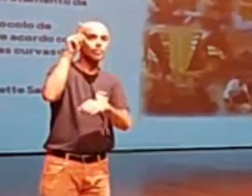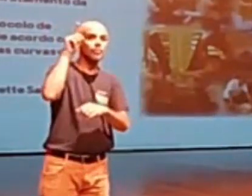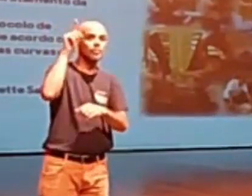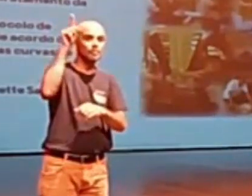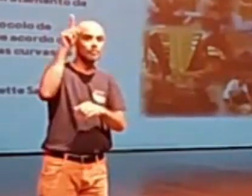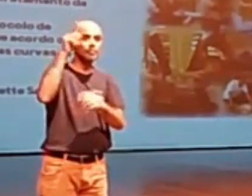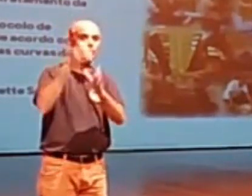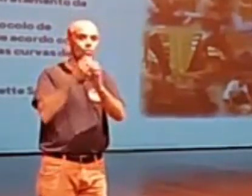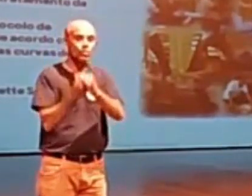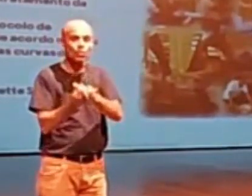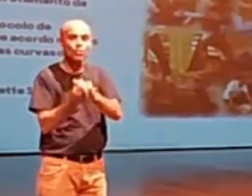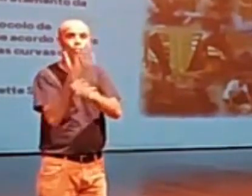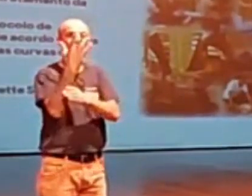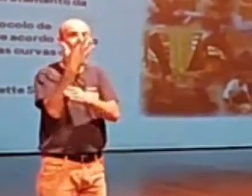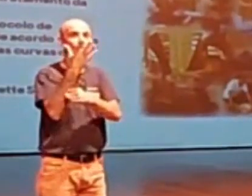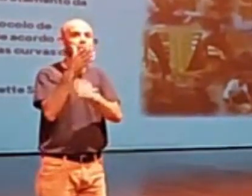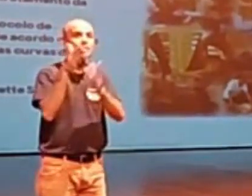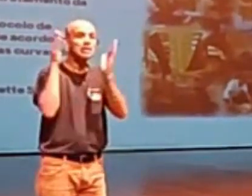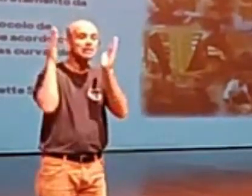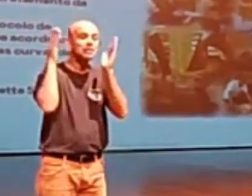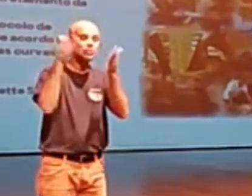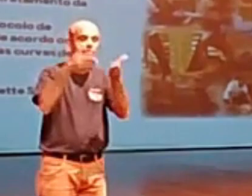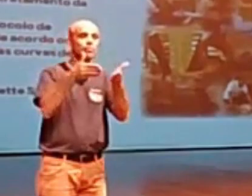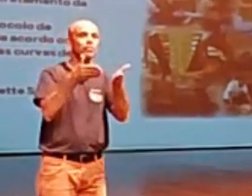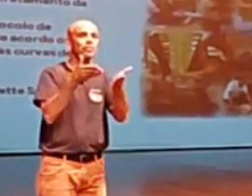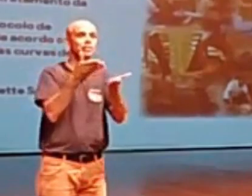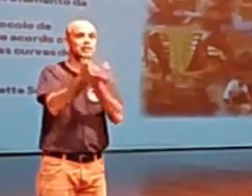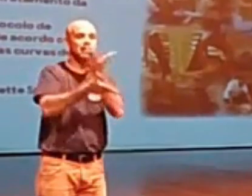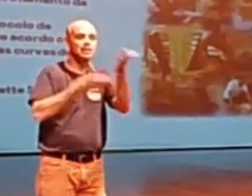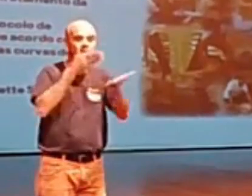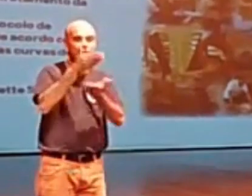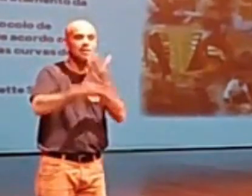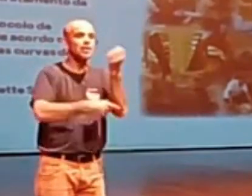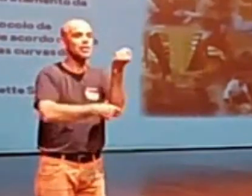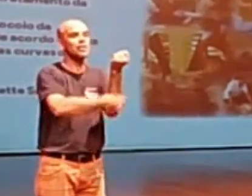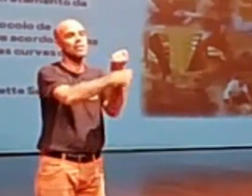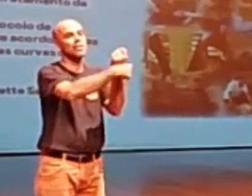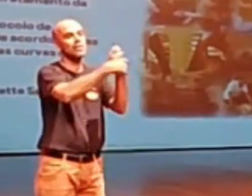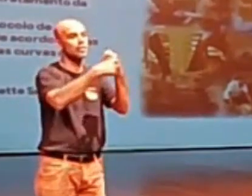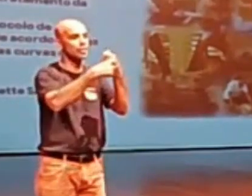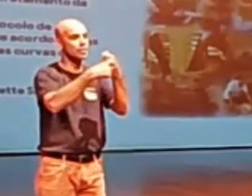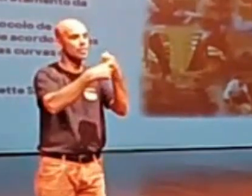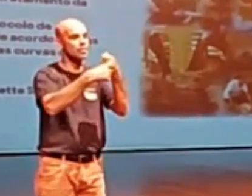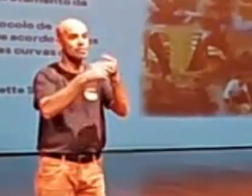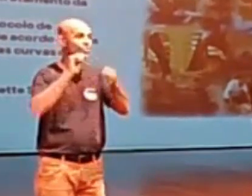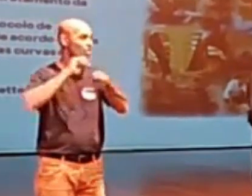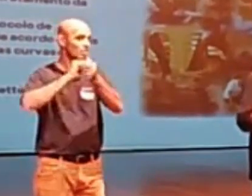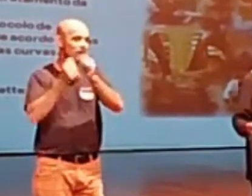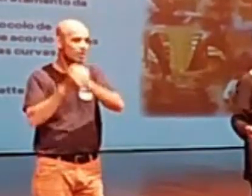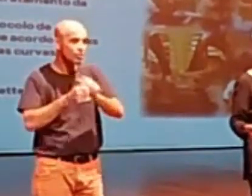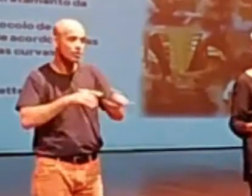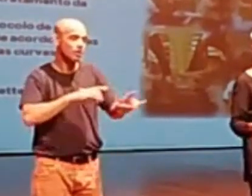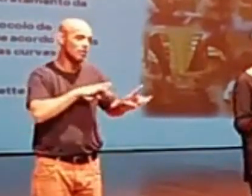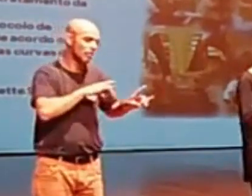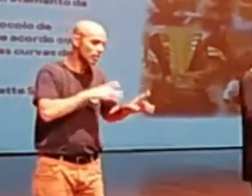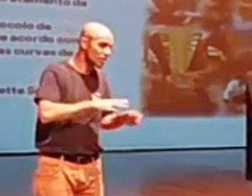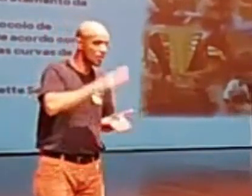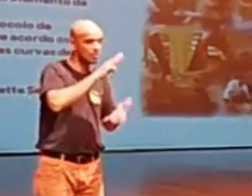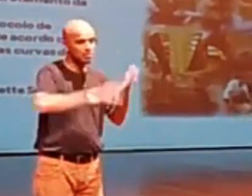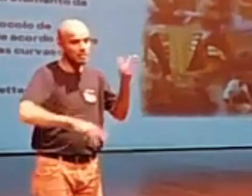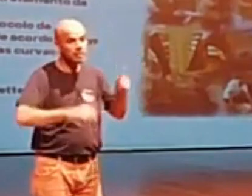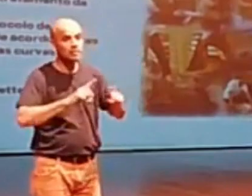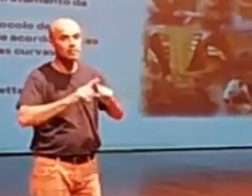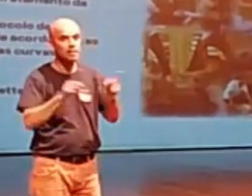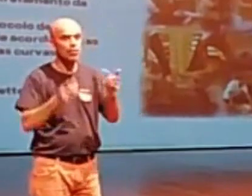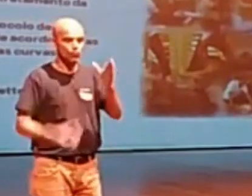criados especificamente para tratar a escoliose. Então, ele não foi uma adaptação de uma técnica ou de um método, eles foram